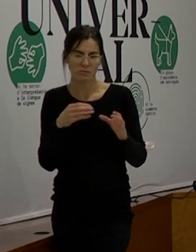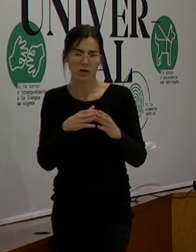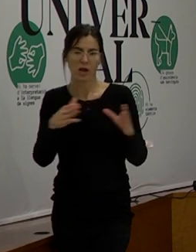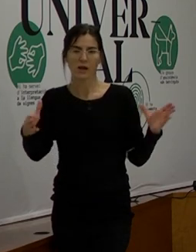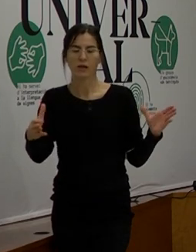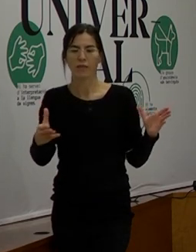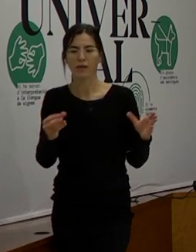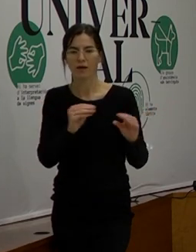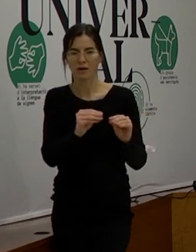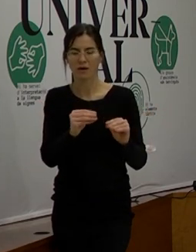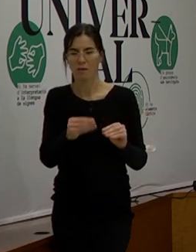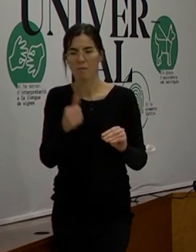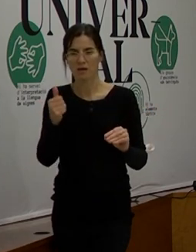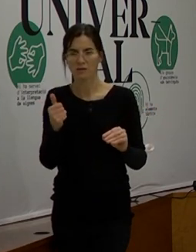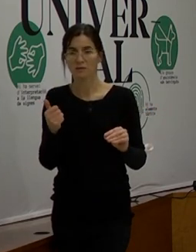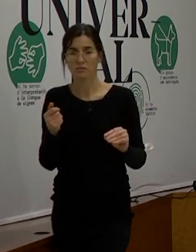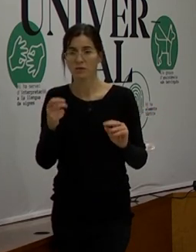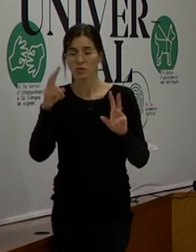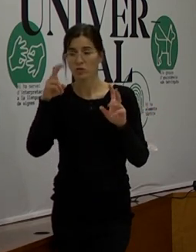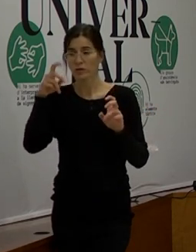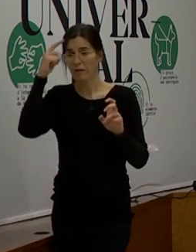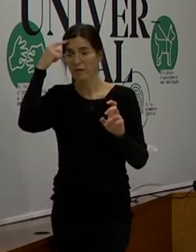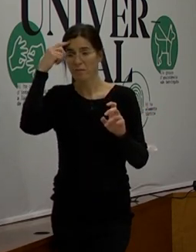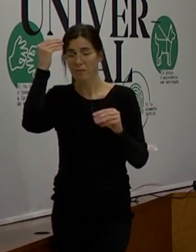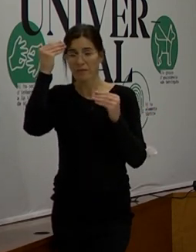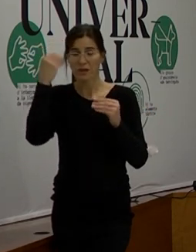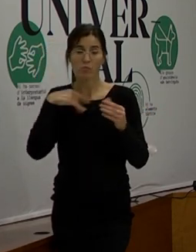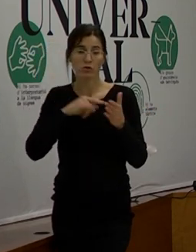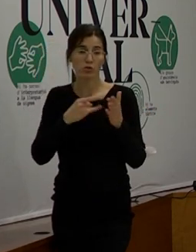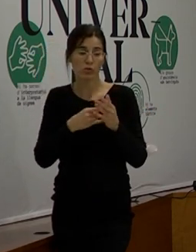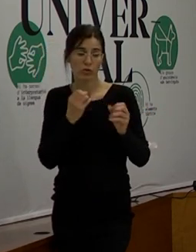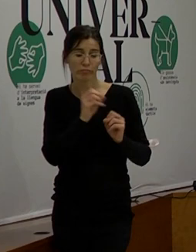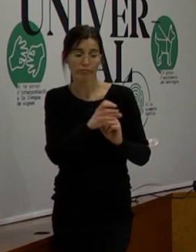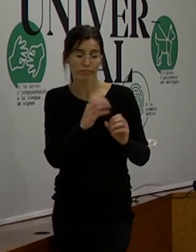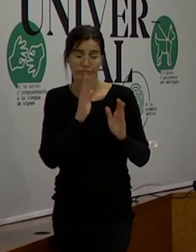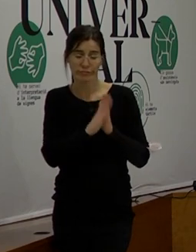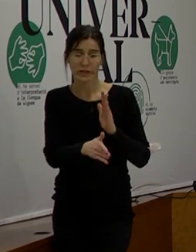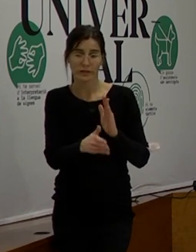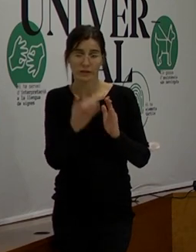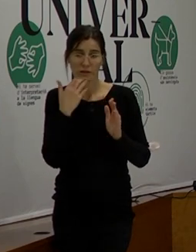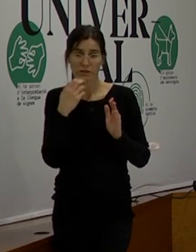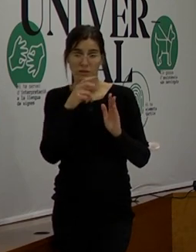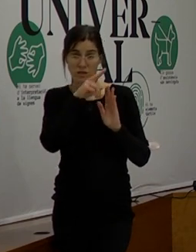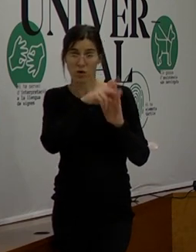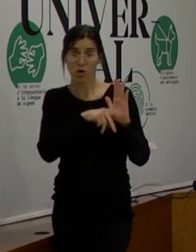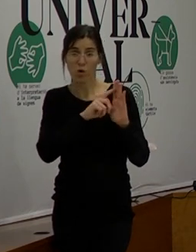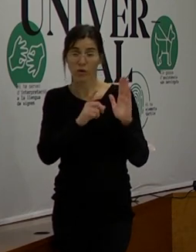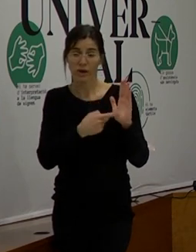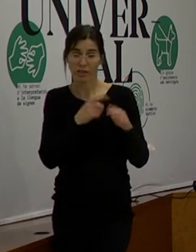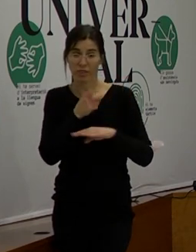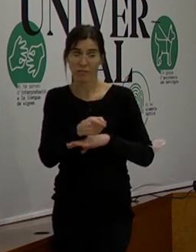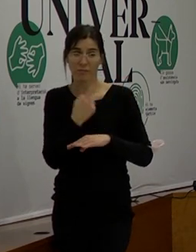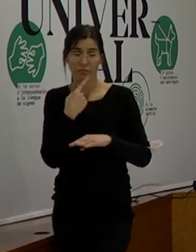més. Clar, però és un tema de mentalitat. Solució, pa, si hi ha una ordenança o el que el